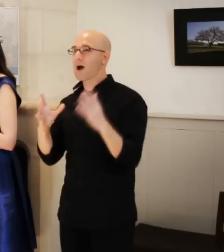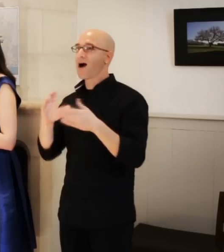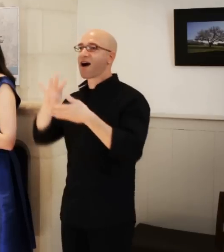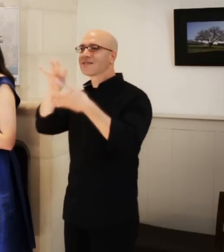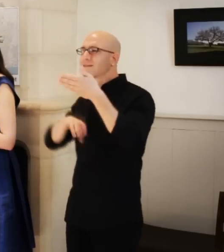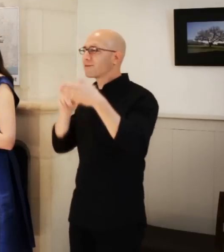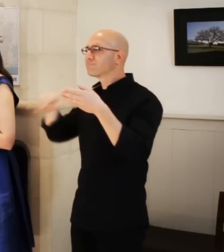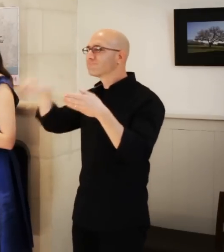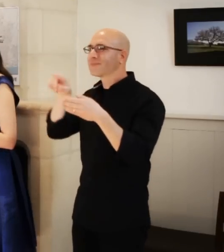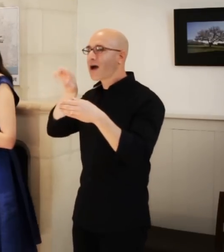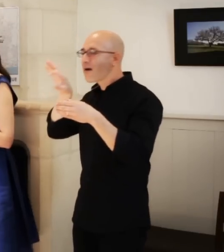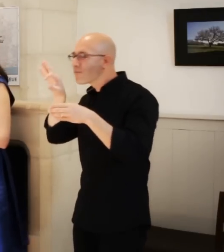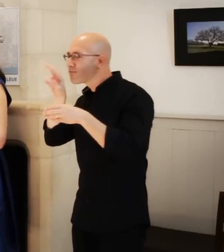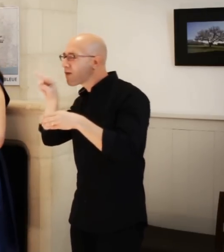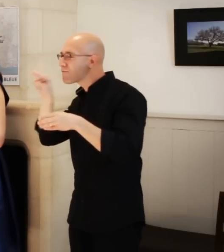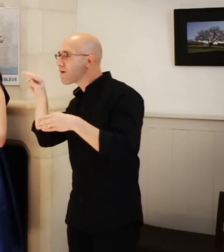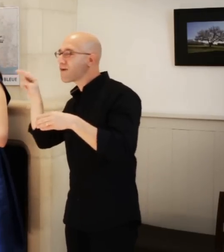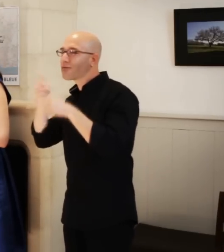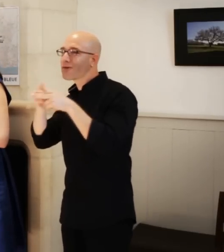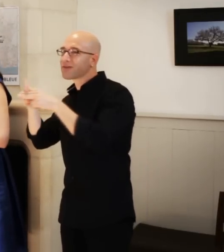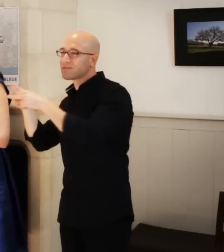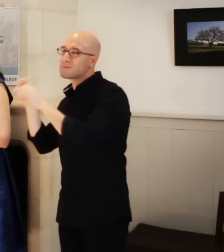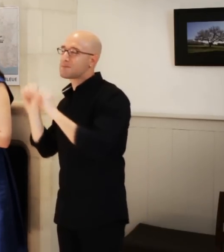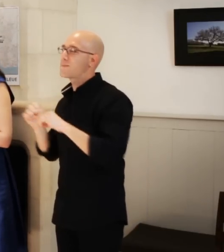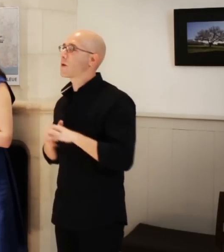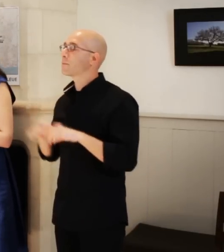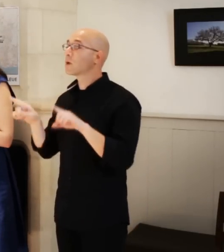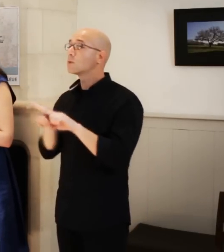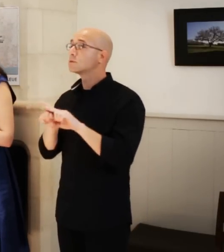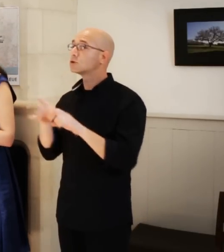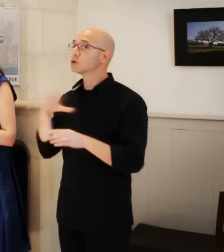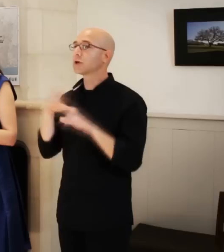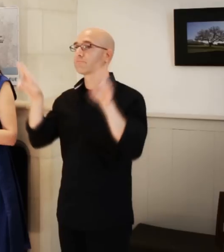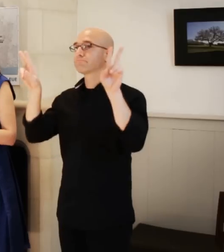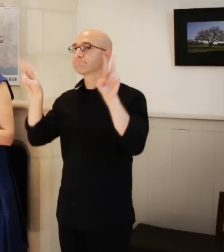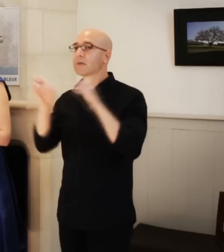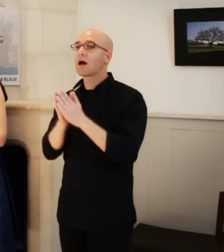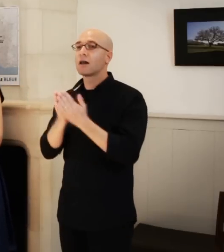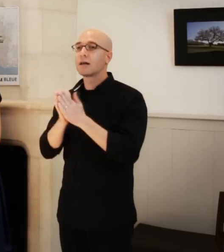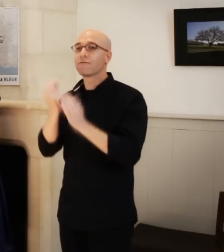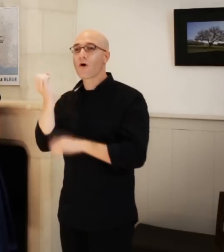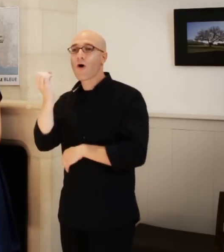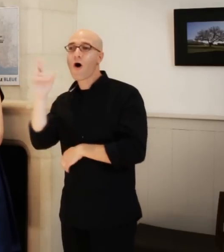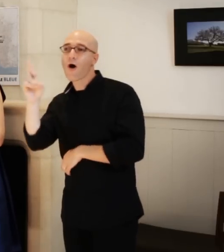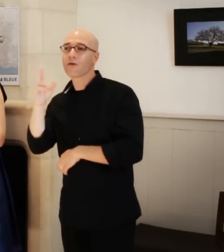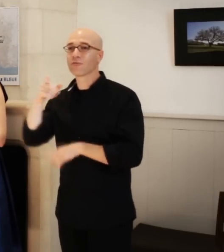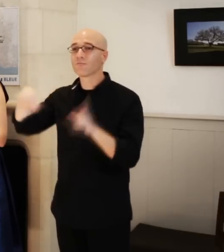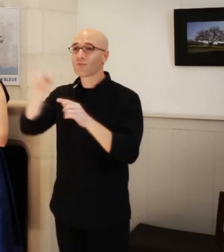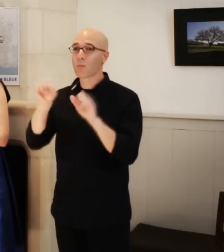Et on vous invite aussi à laisser un petit mot. Il y a un livre d'or. Donc vous pouvez laisser un mot soit sur l'exposition, soit